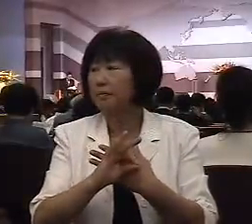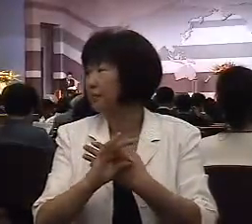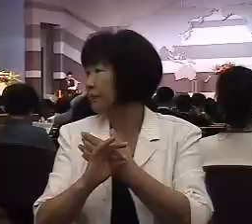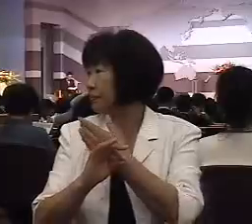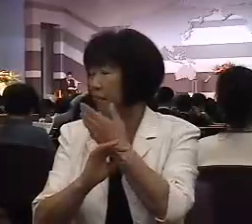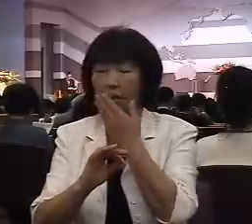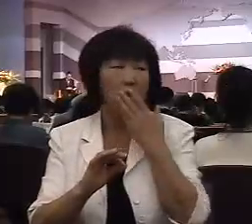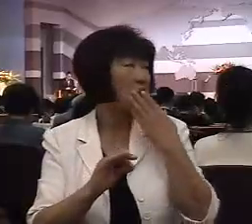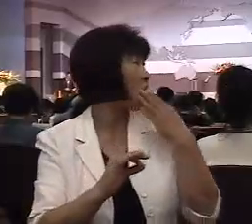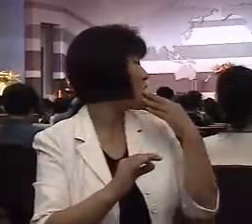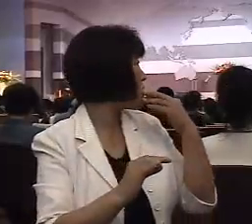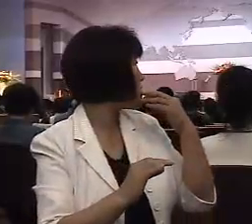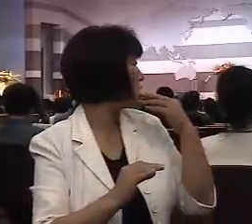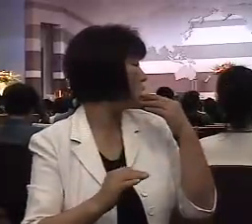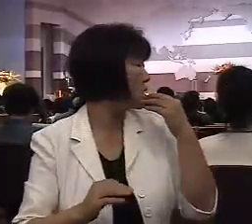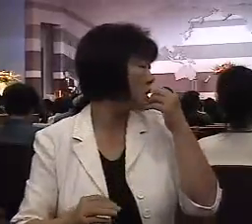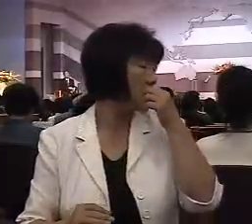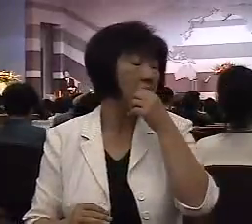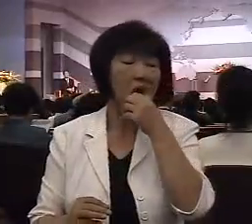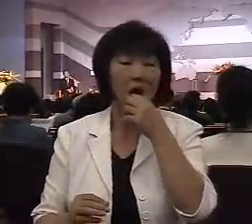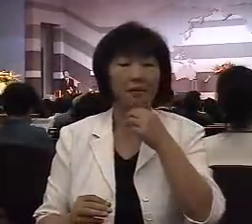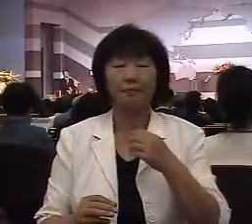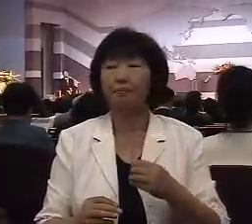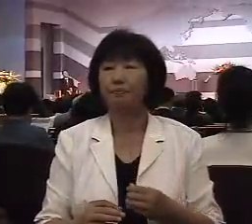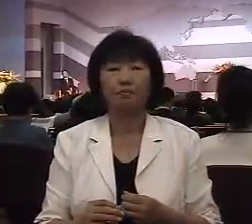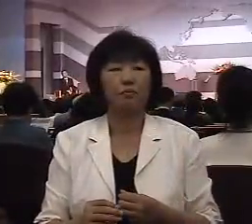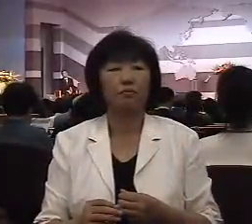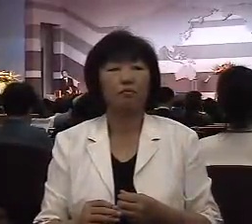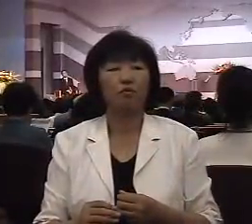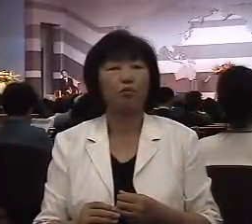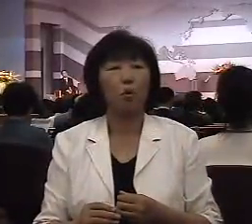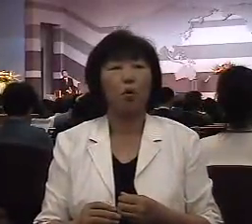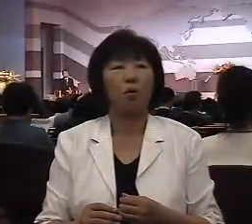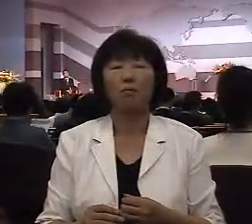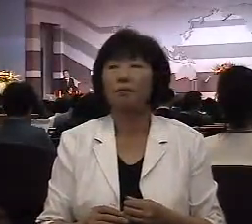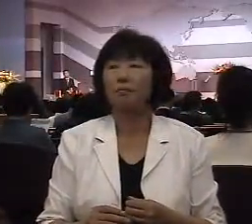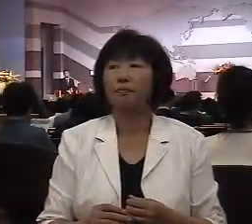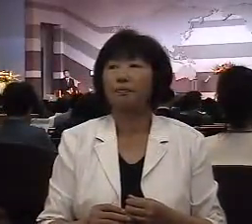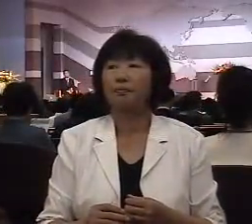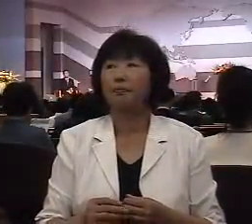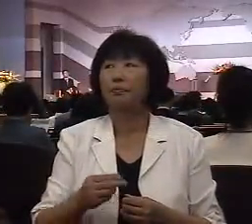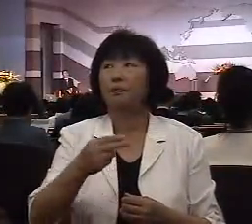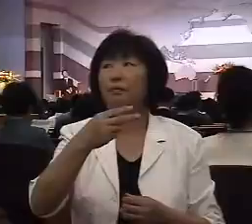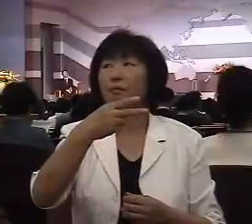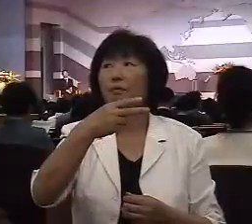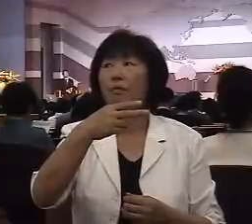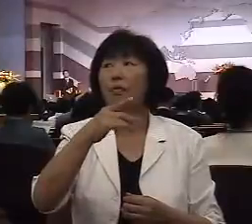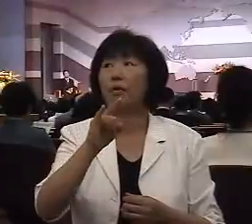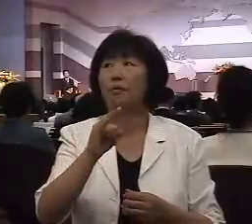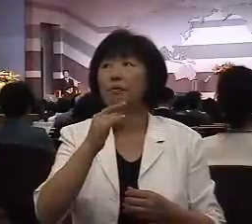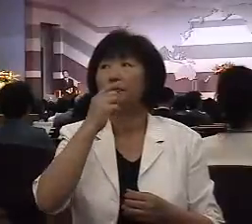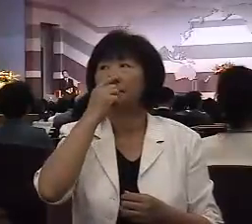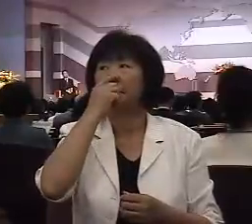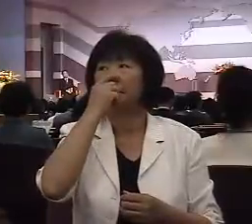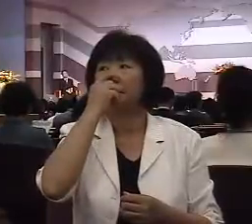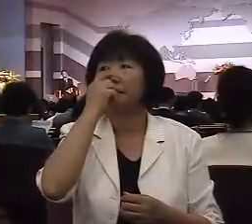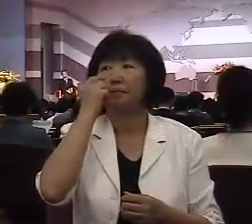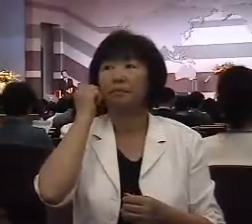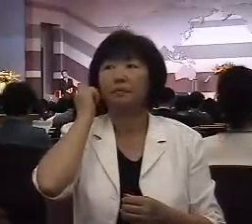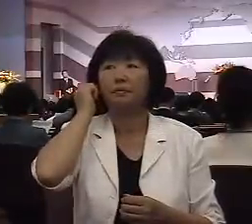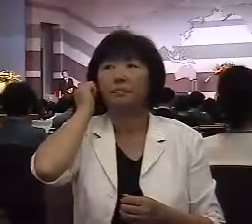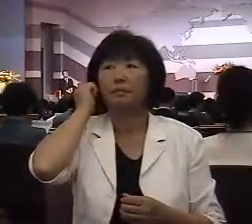노란 봉투가 있습니다. 지난주에도 말씀드렸지만 이번에 대재난을 맞이한 중국과 미얀마를